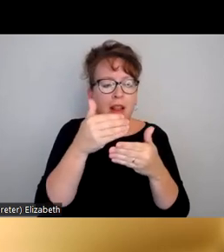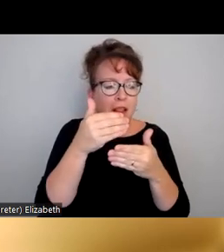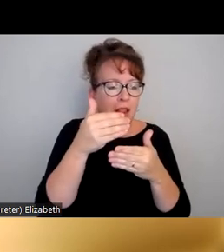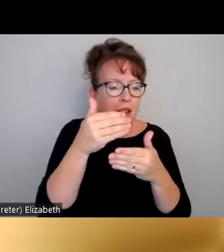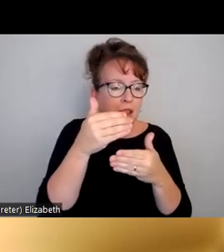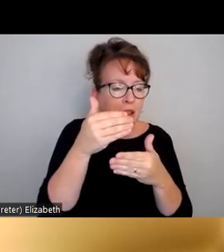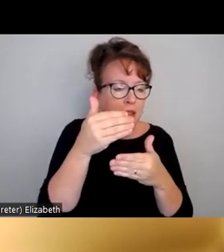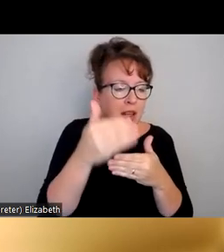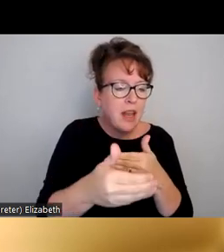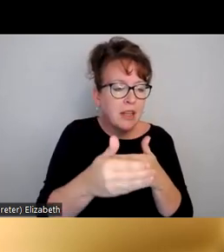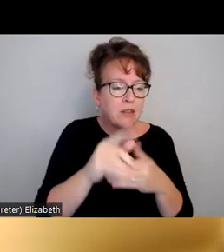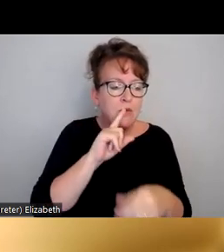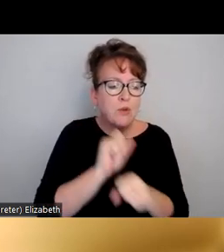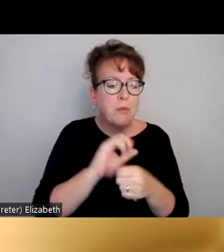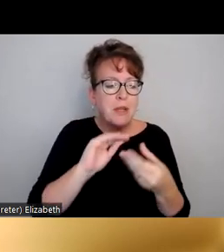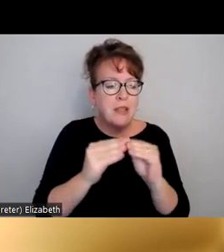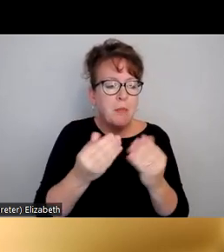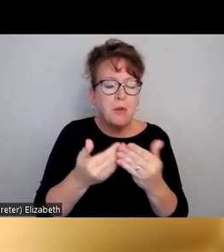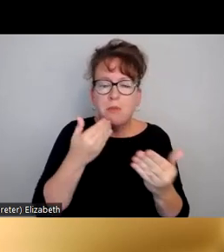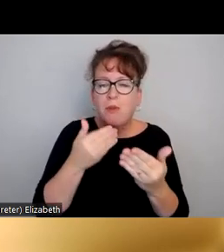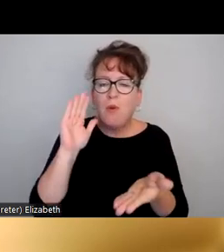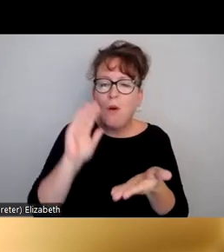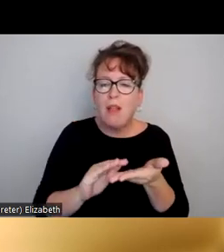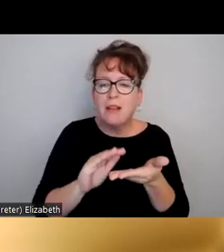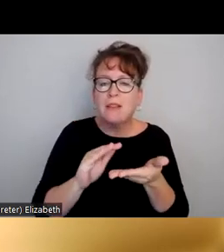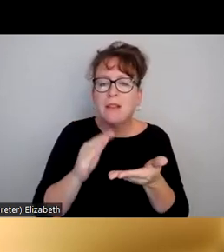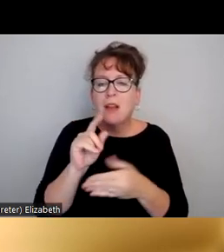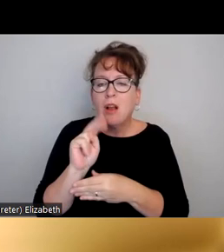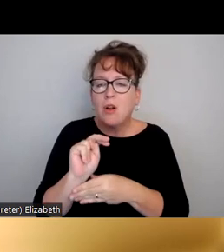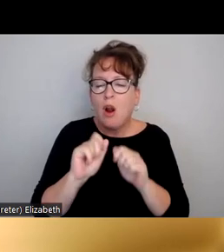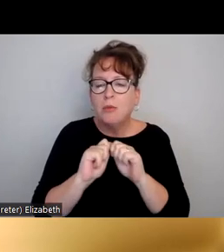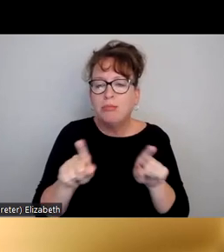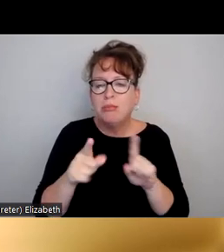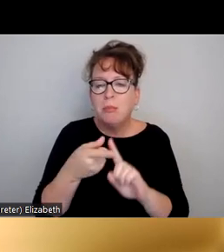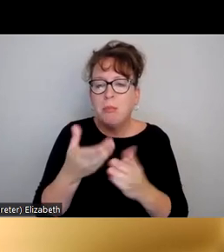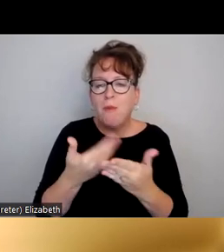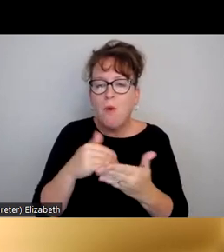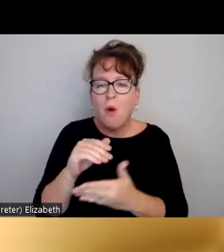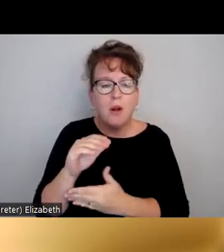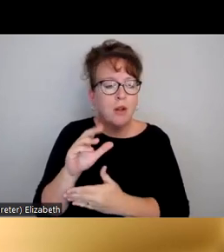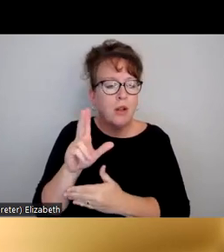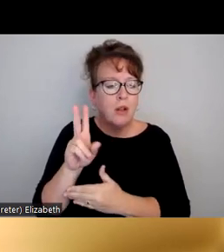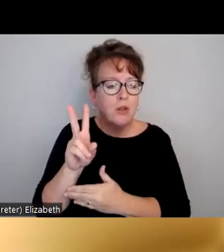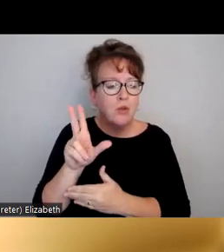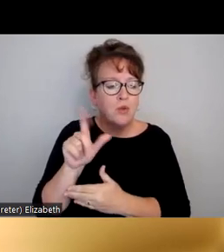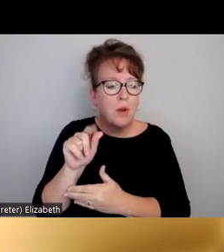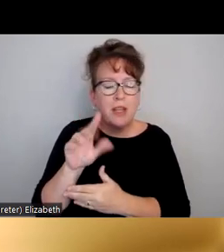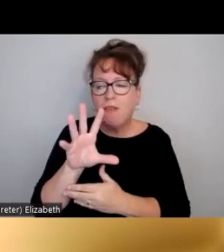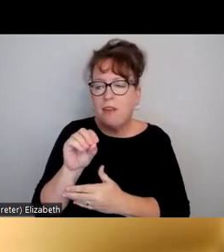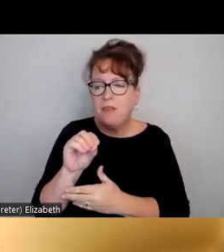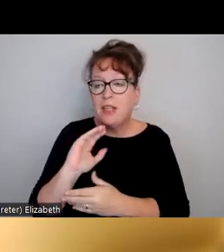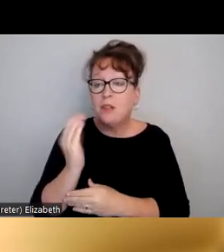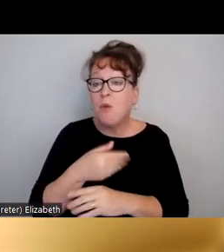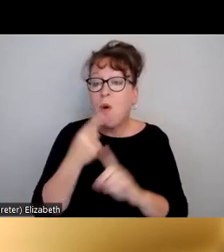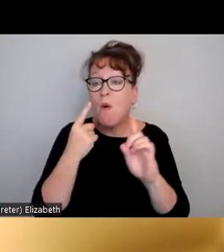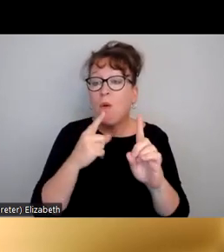eh lograr ese net cero emisiones de Carbón net cero eh lo que